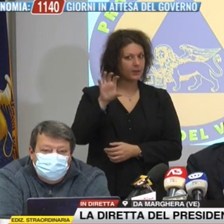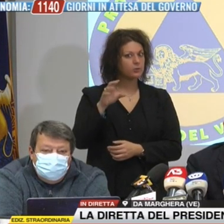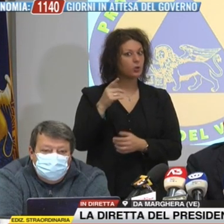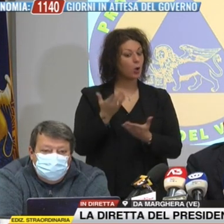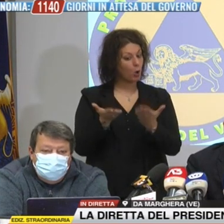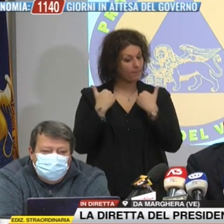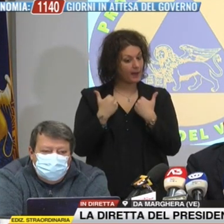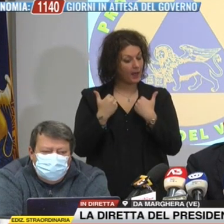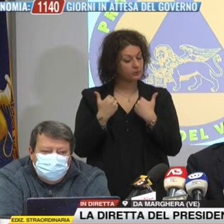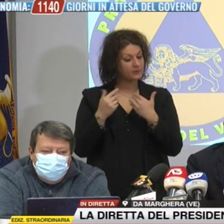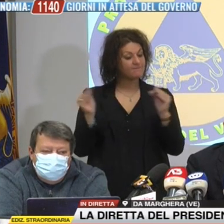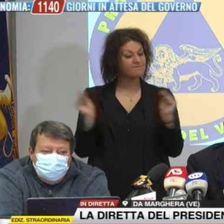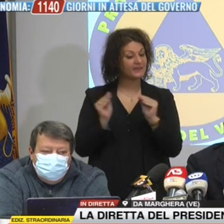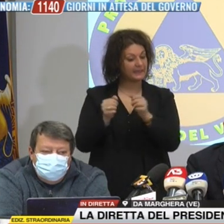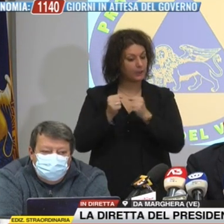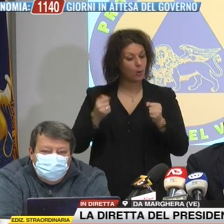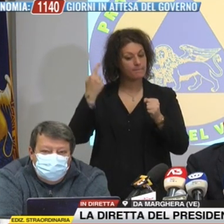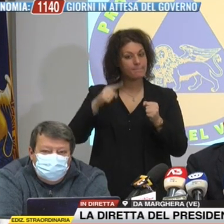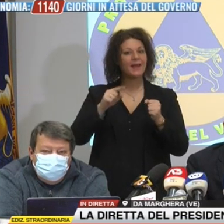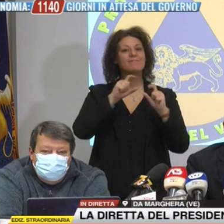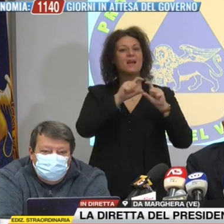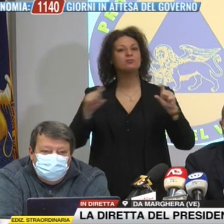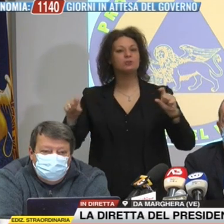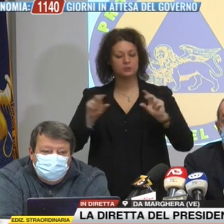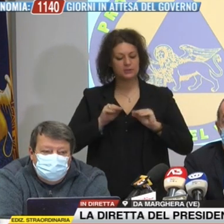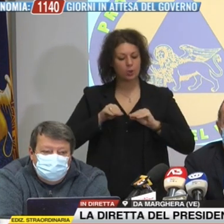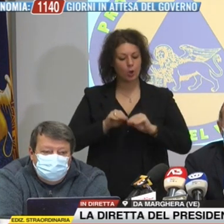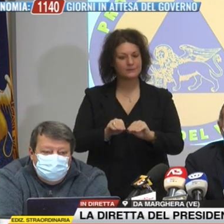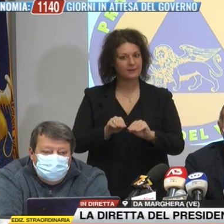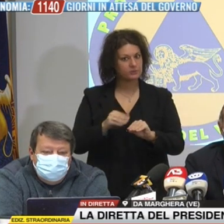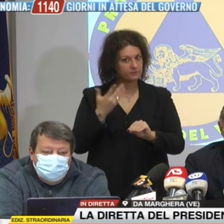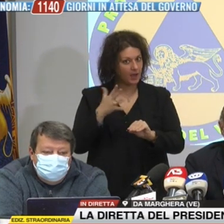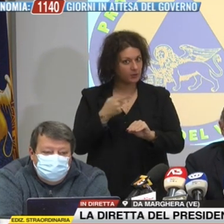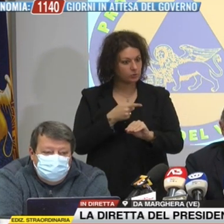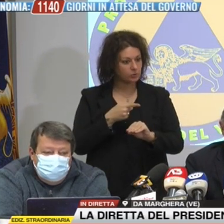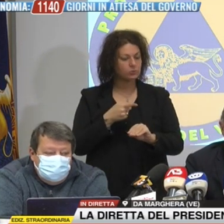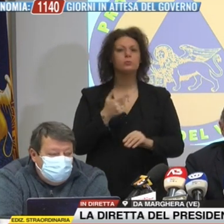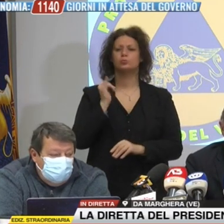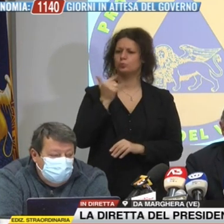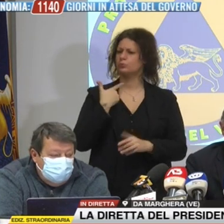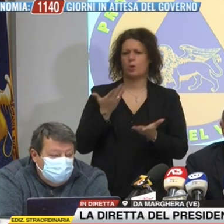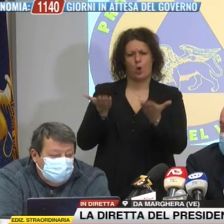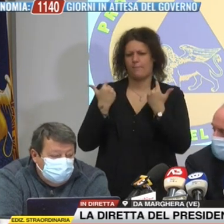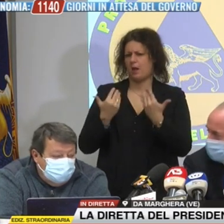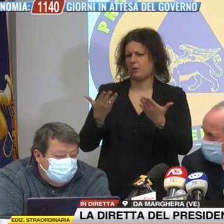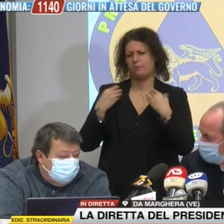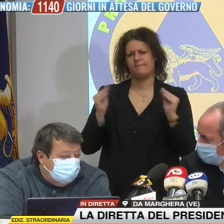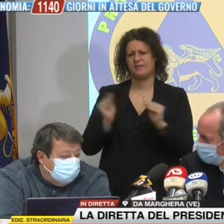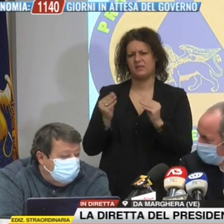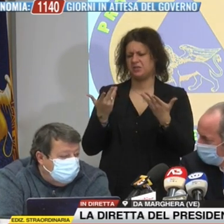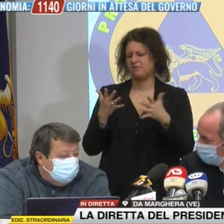frigo la conservazione dello Pfizer. Ecco, quanti ne abbiamo comprati noi? No, non te lo so dire, ma ce l'abbiamo provveduto...